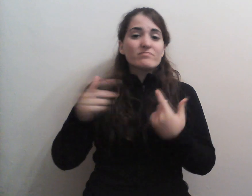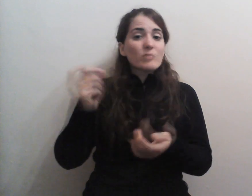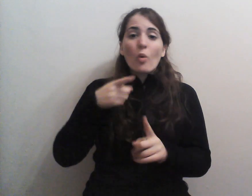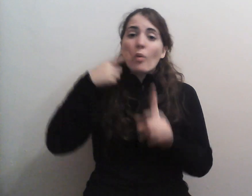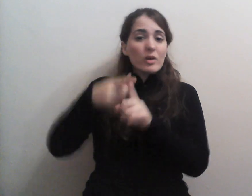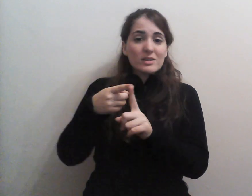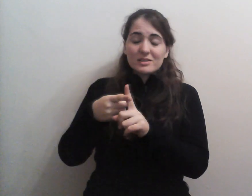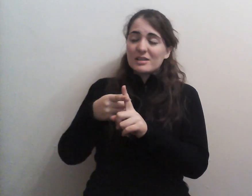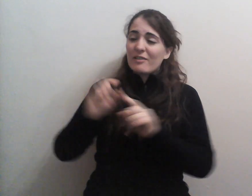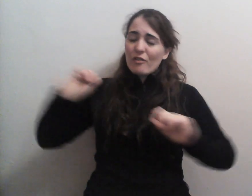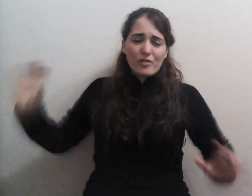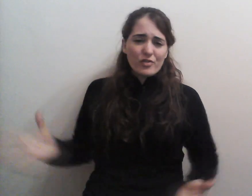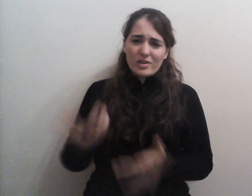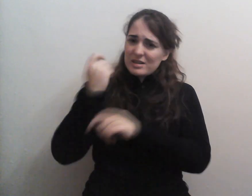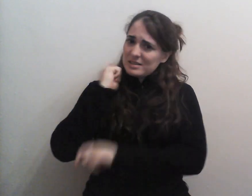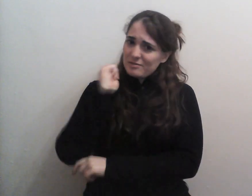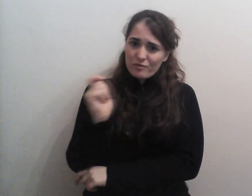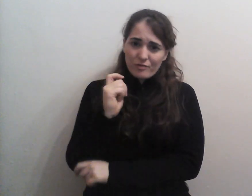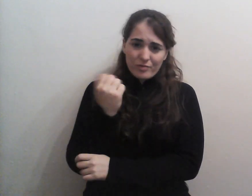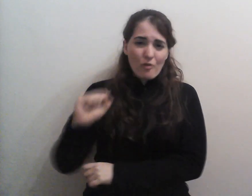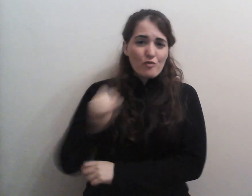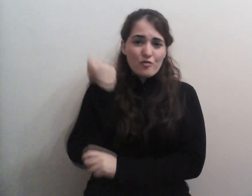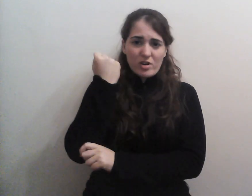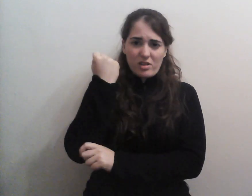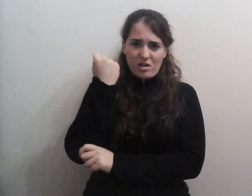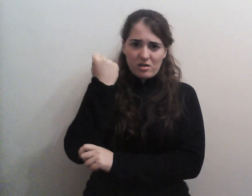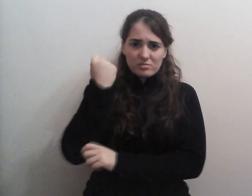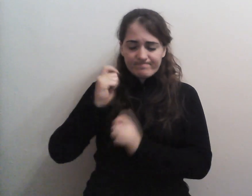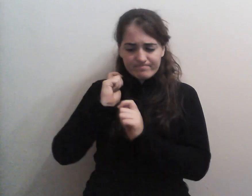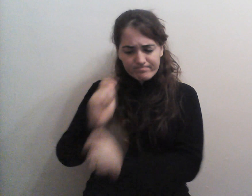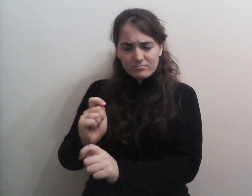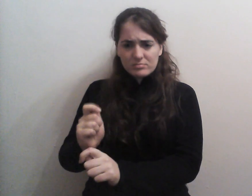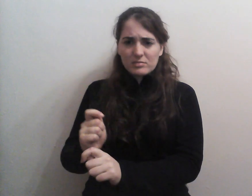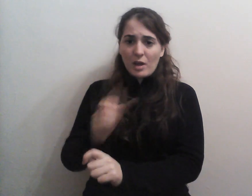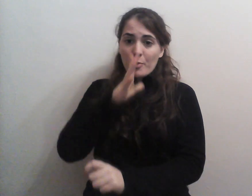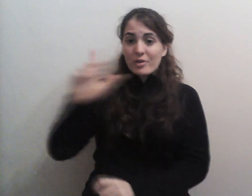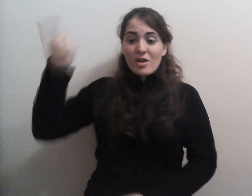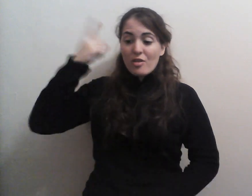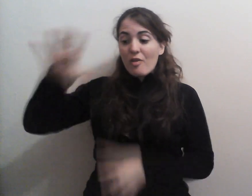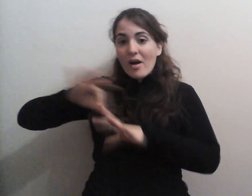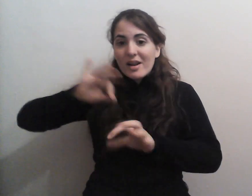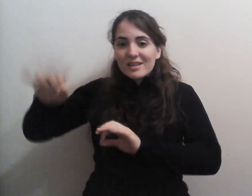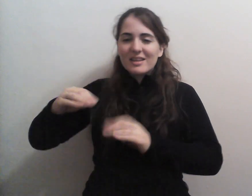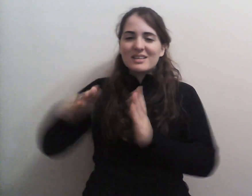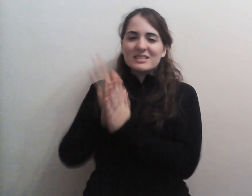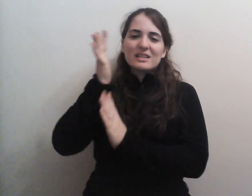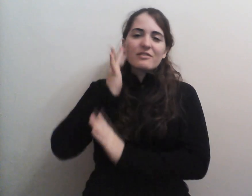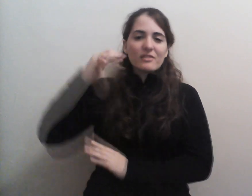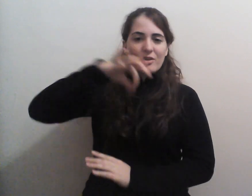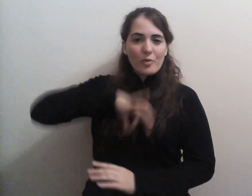ánimo, dar fuerzas al pueblo de Dios, a los que han sido escogidos por el Padre, santificados por el Espíritu, rociados con